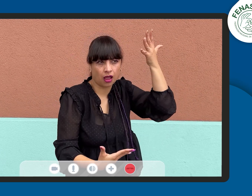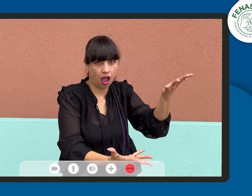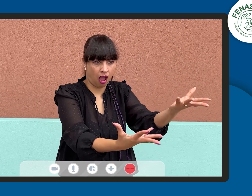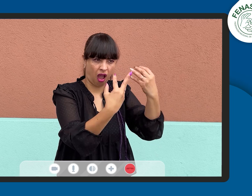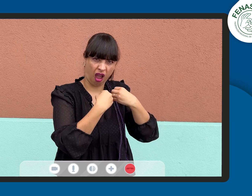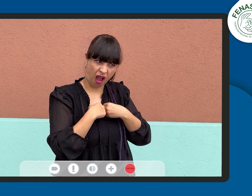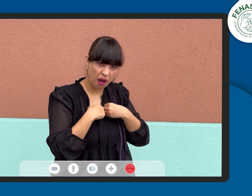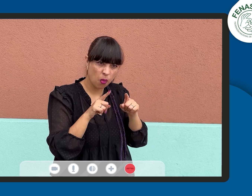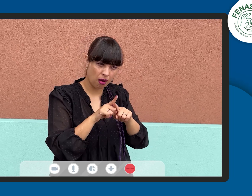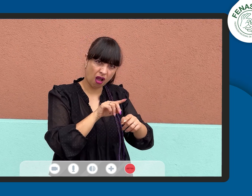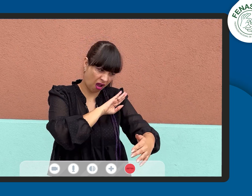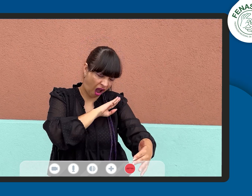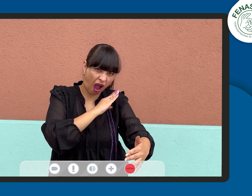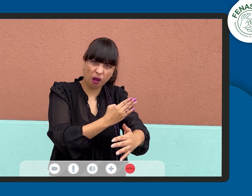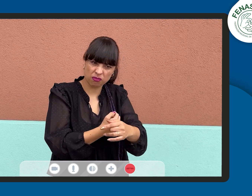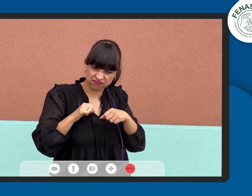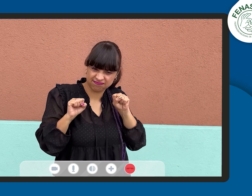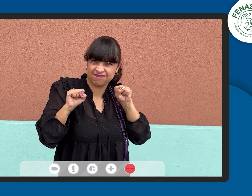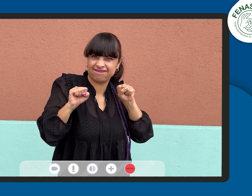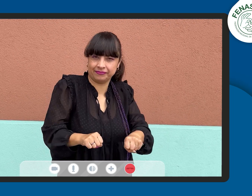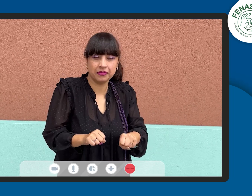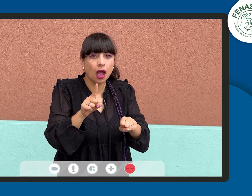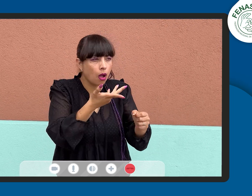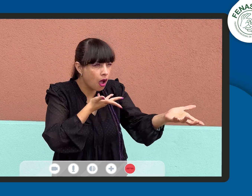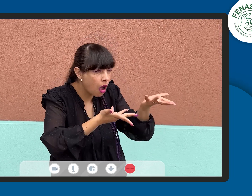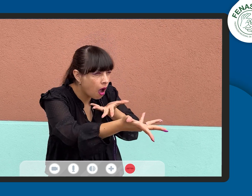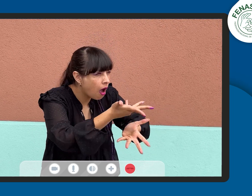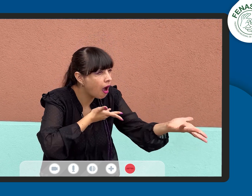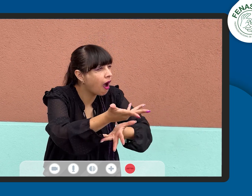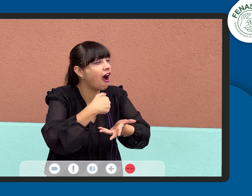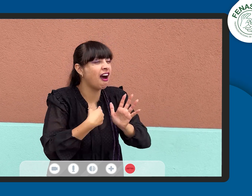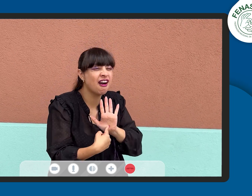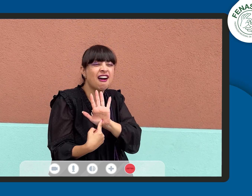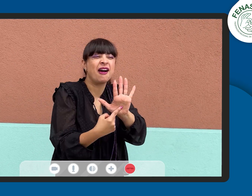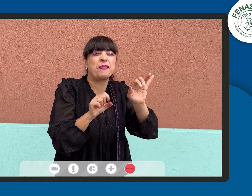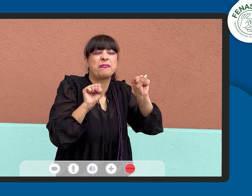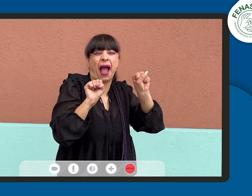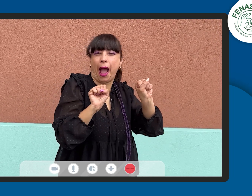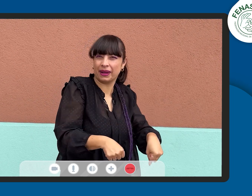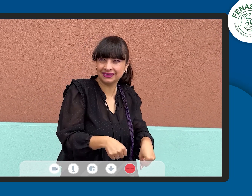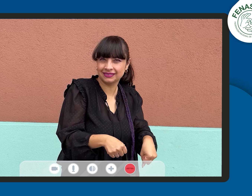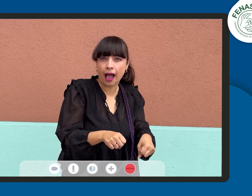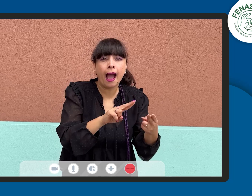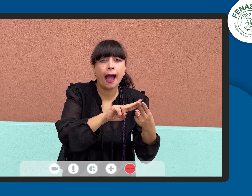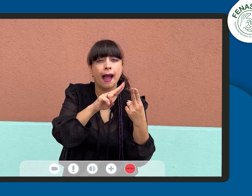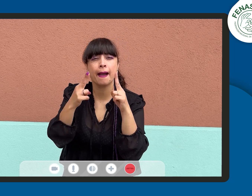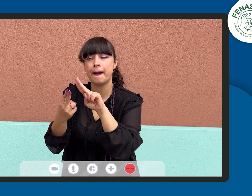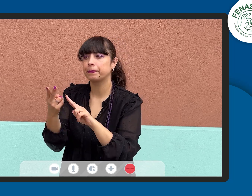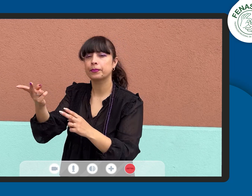en general. Y a partir de eso, desarrollamos esa fortaleza, esa capacidad para representar dicha información.